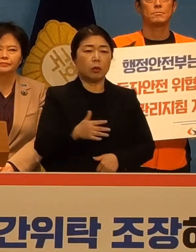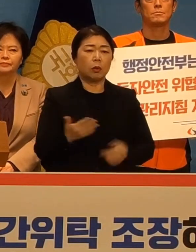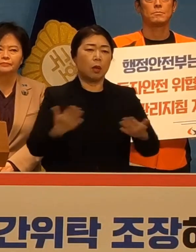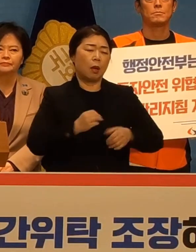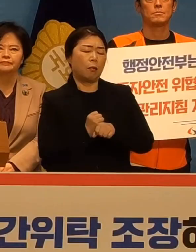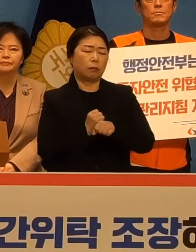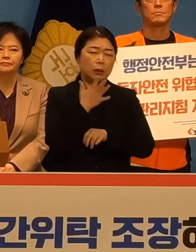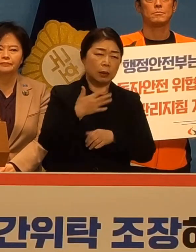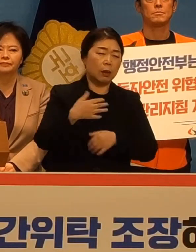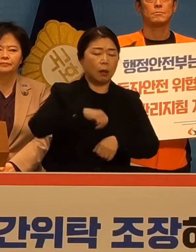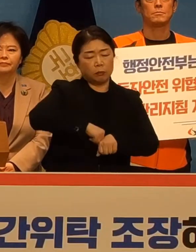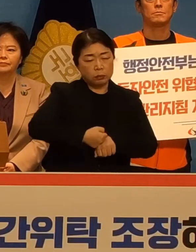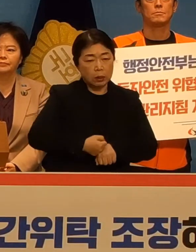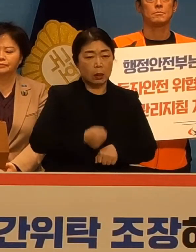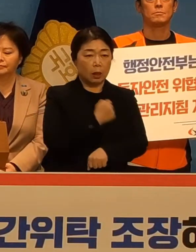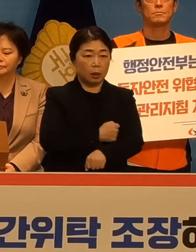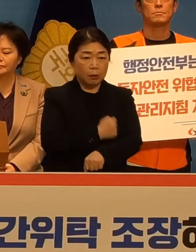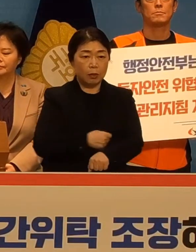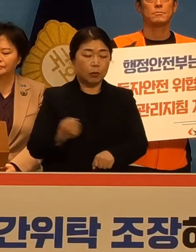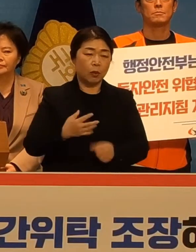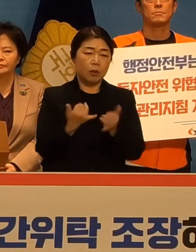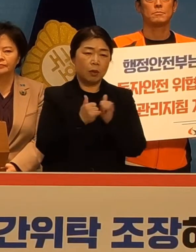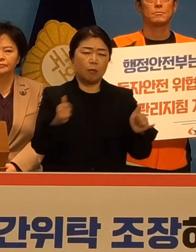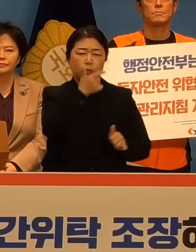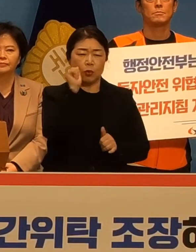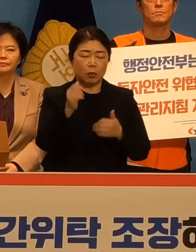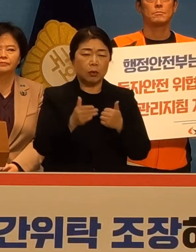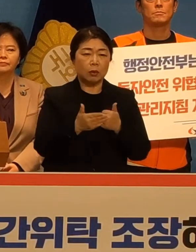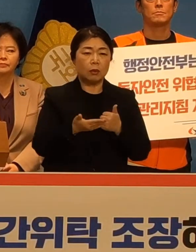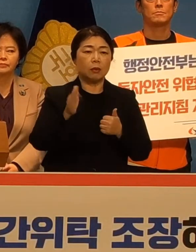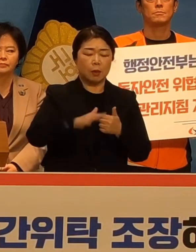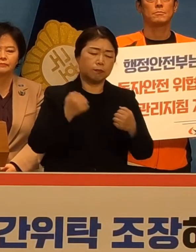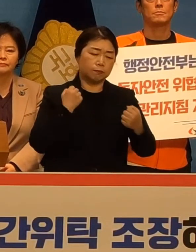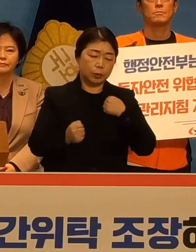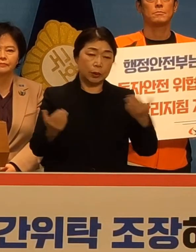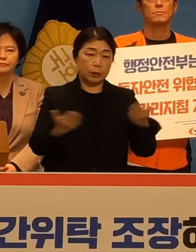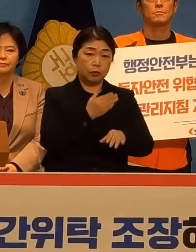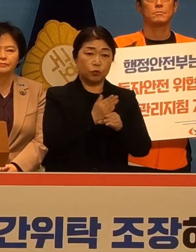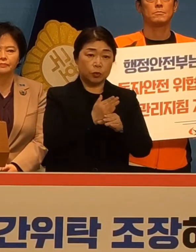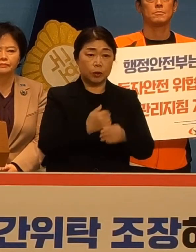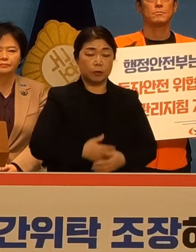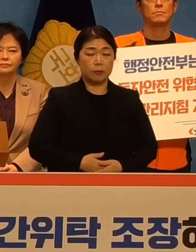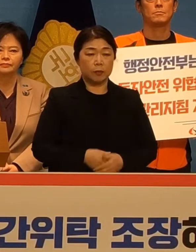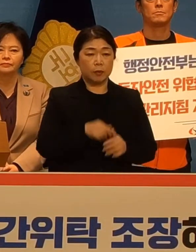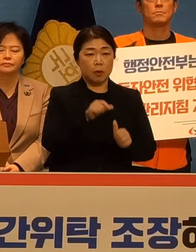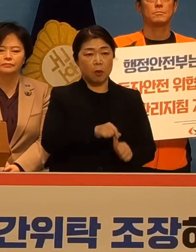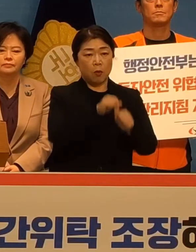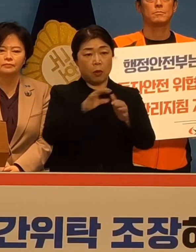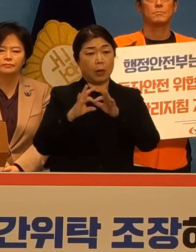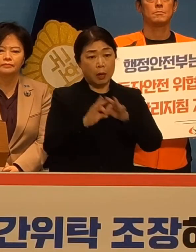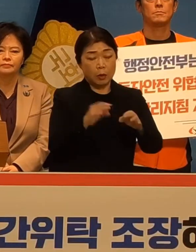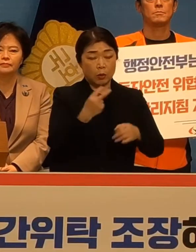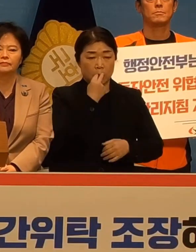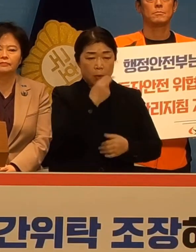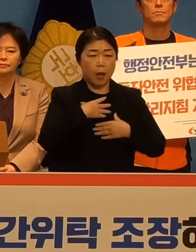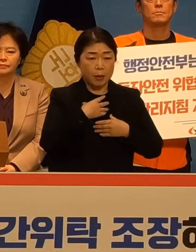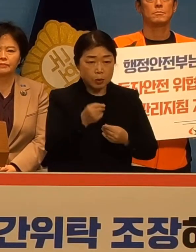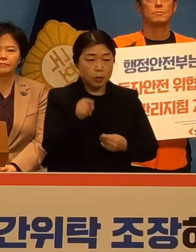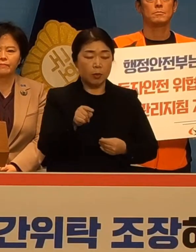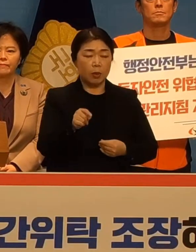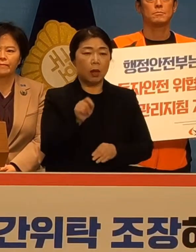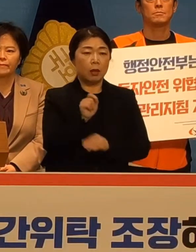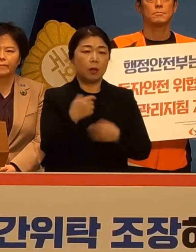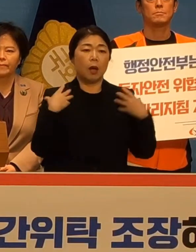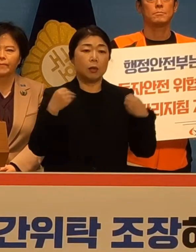인력 부족으로 인한 과중한 업무 현장에서 일하고 있습니다. 우리의 고용 안정과 생명 안정이